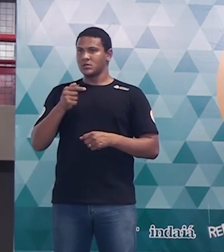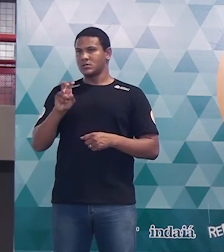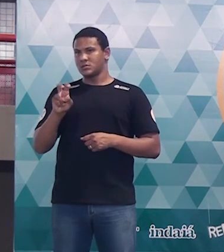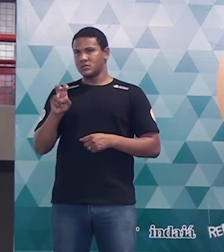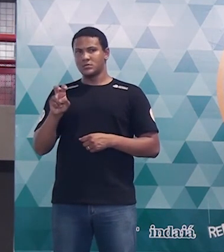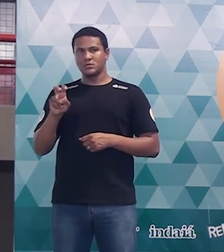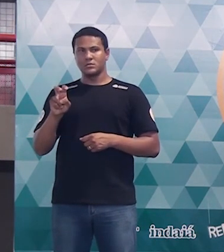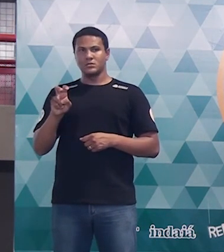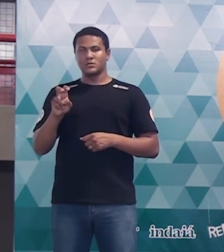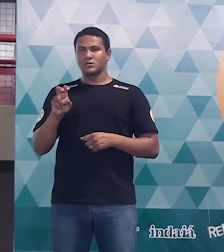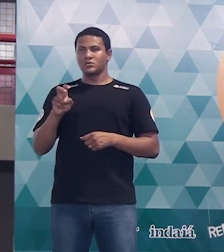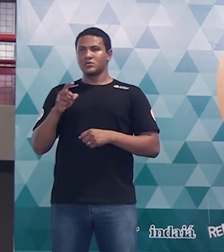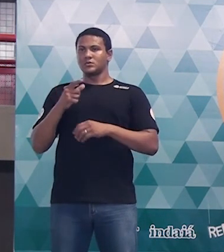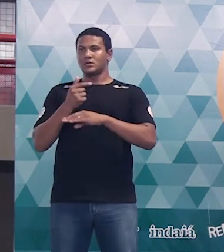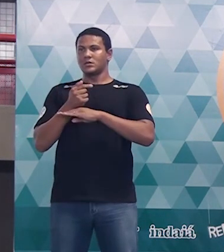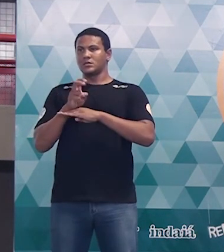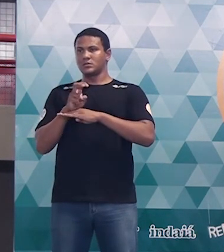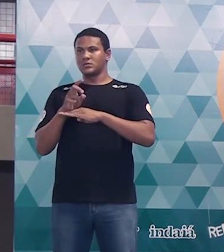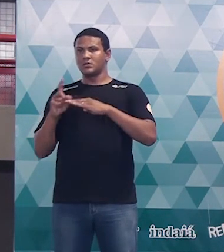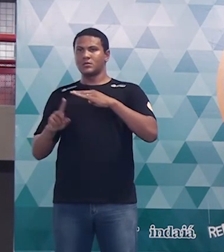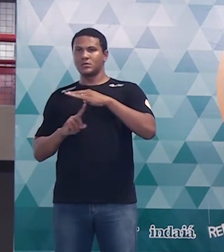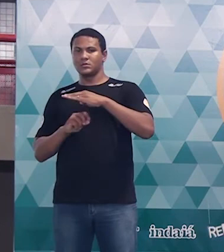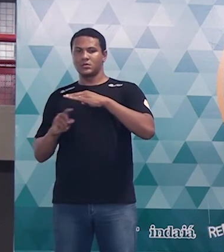75 sobre 100.